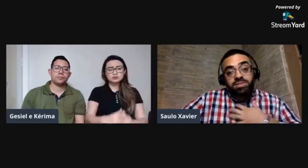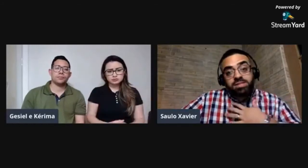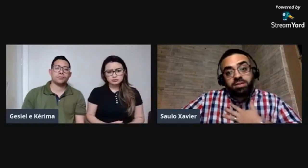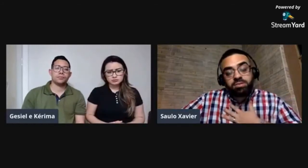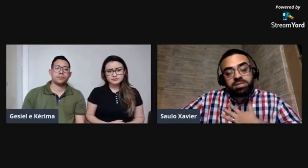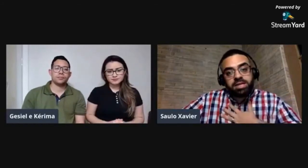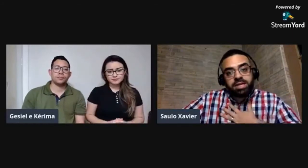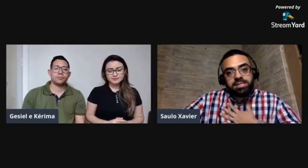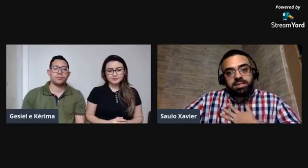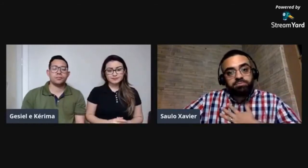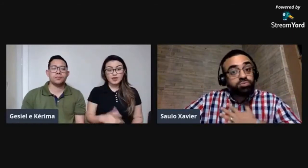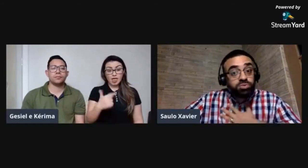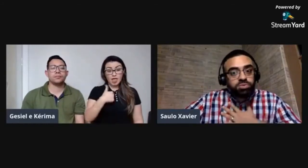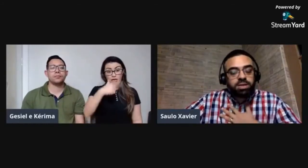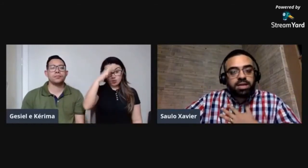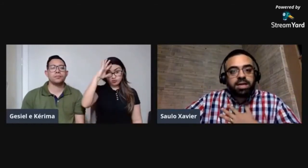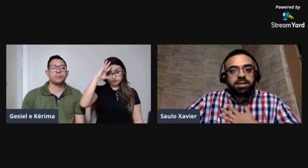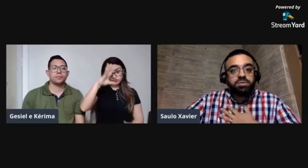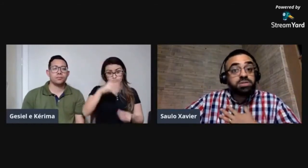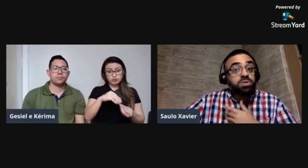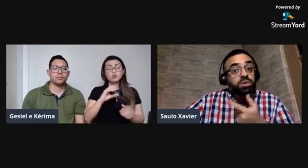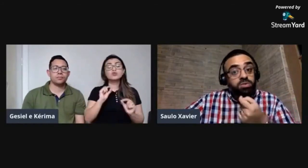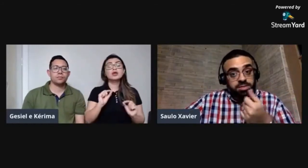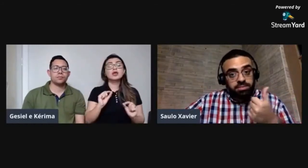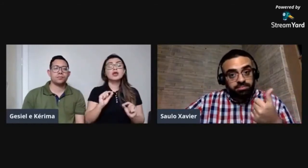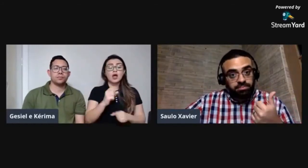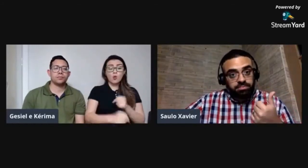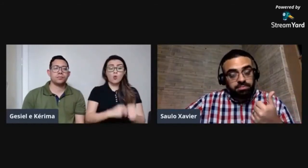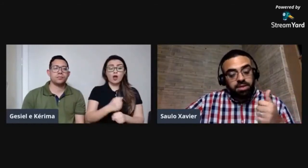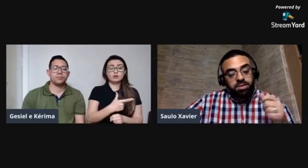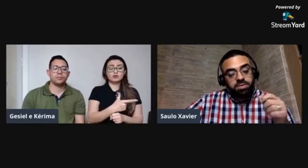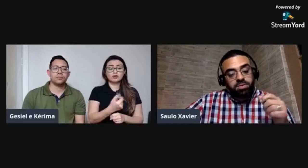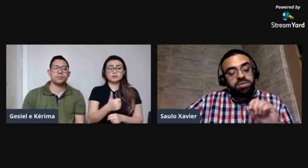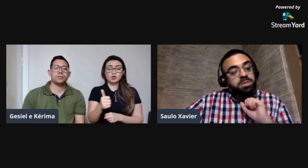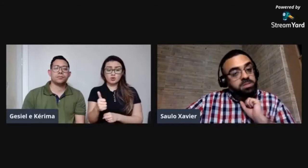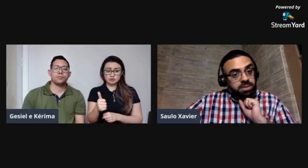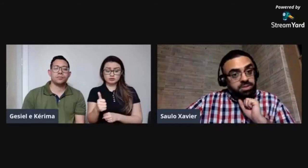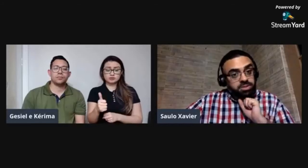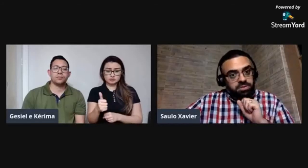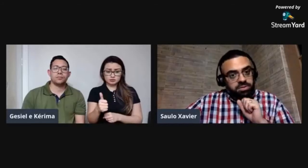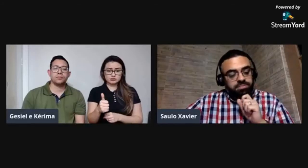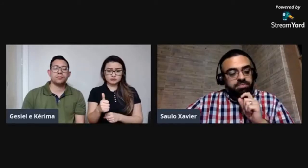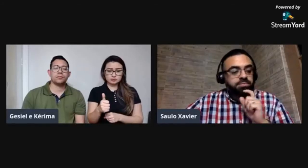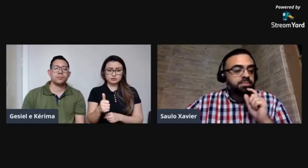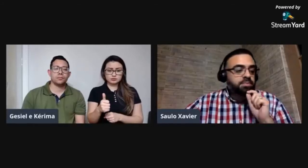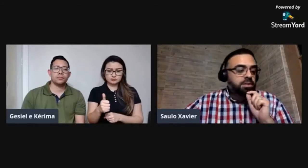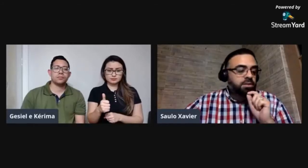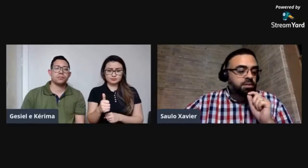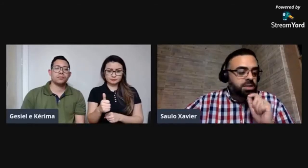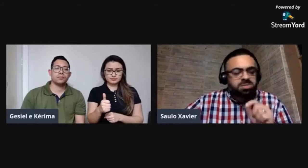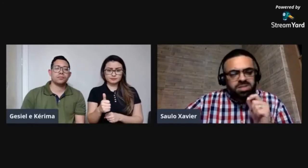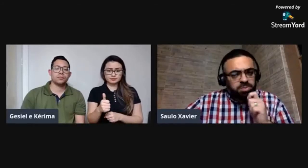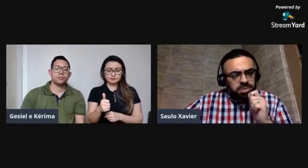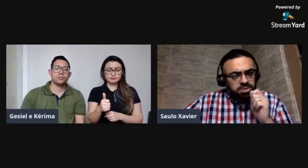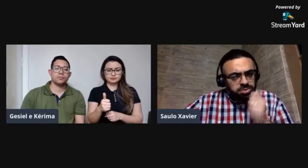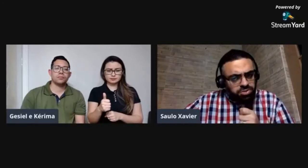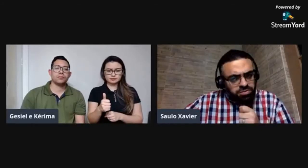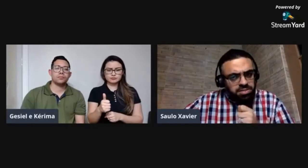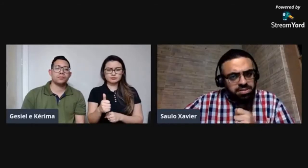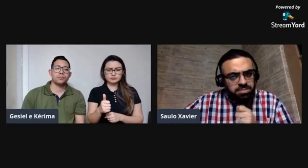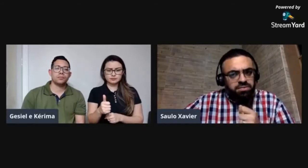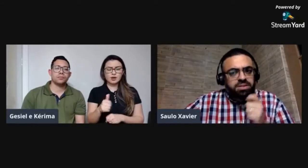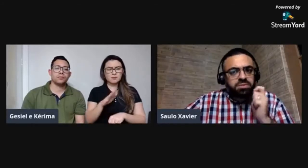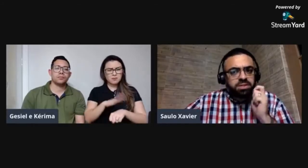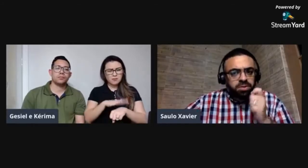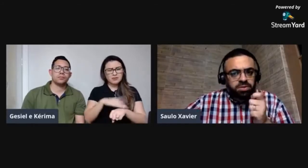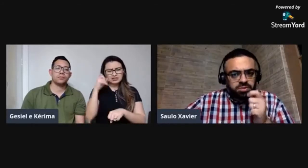Eu tive essa consciência muito clara em 2011, quando eu fiz o Perspectivas. Mesmo sendo um momento muito